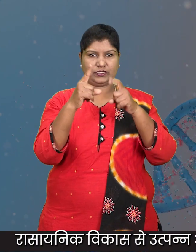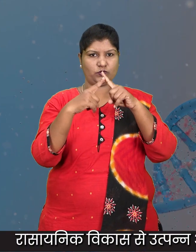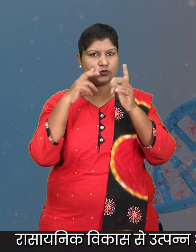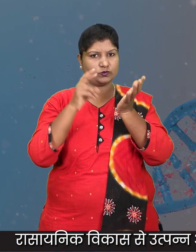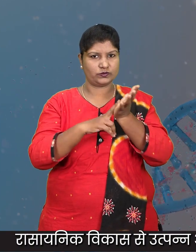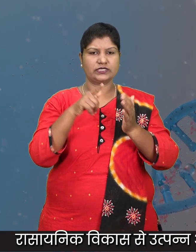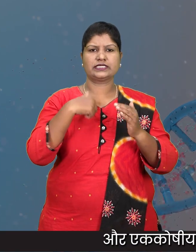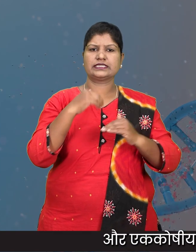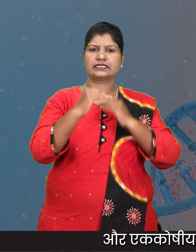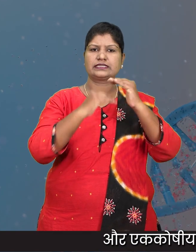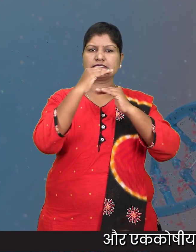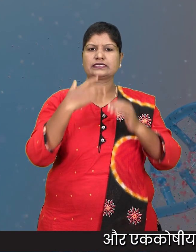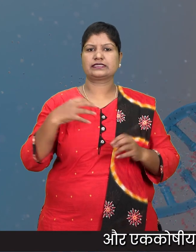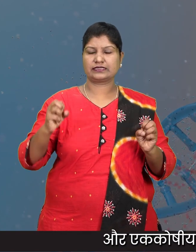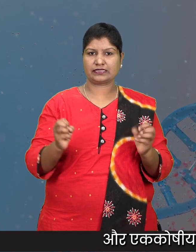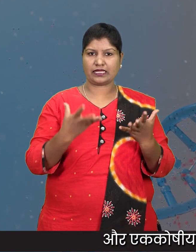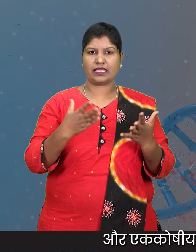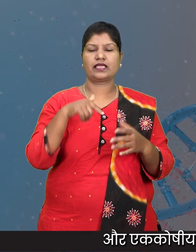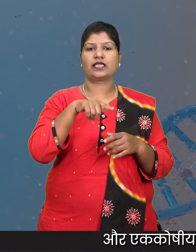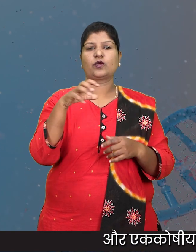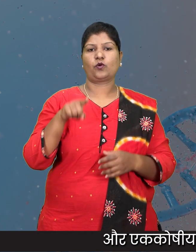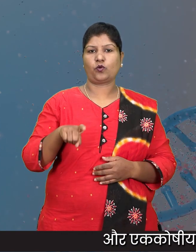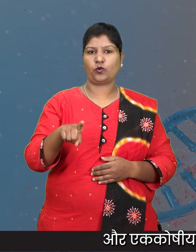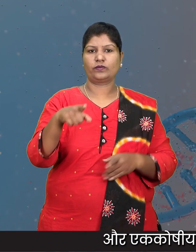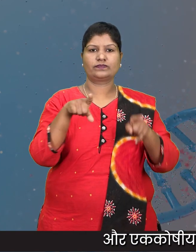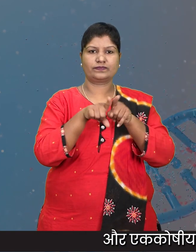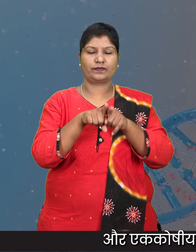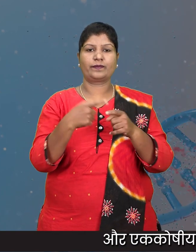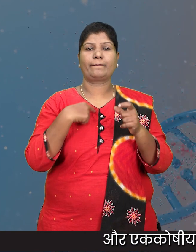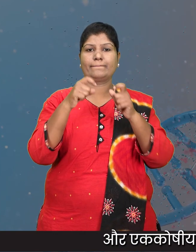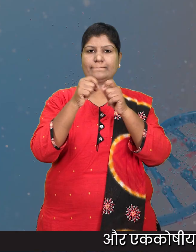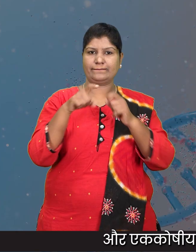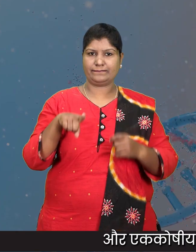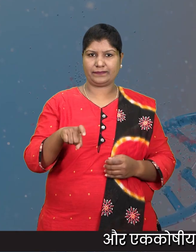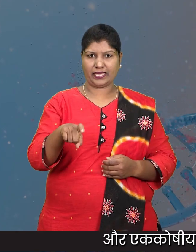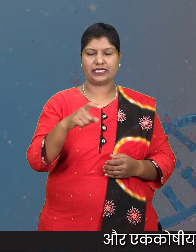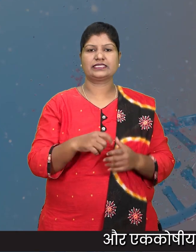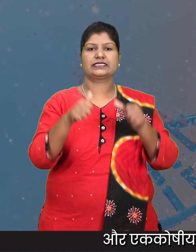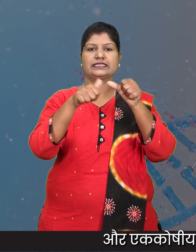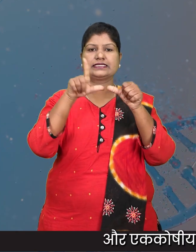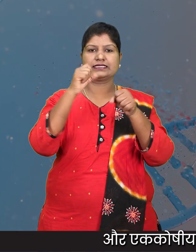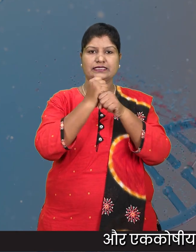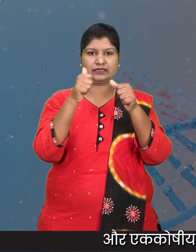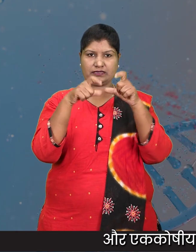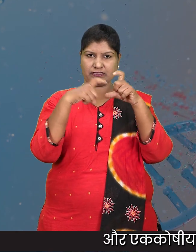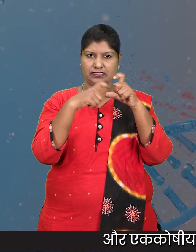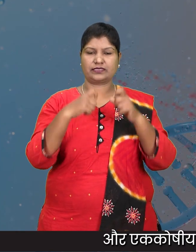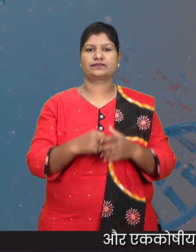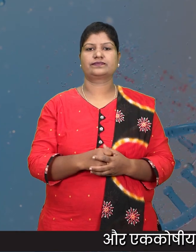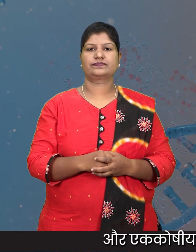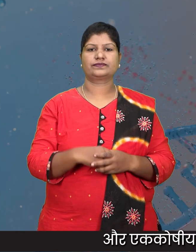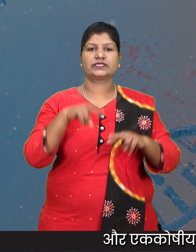कवक और एक कोशीय प्रजीव संबंधी जैसे जीवों को जन्म दिया।